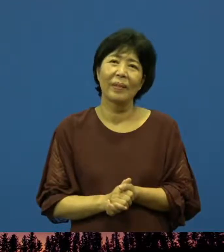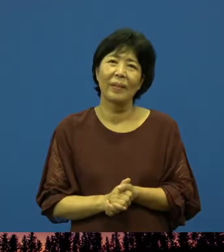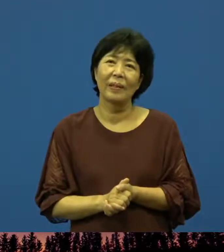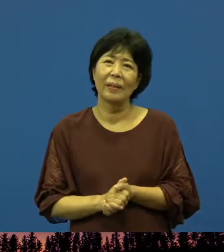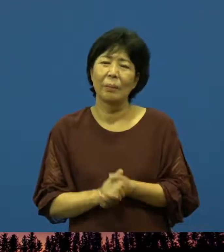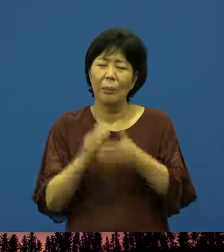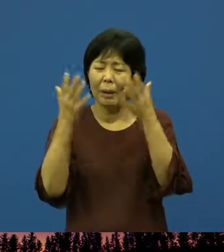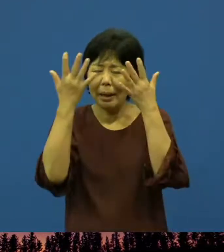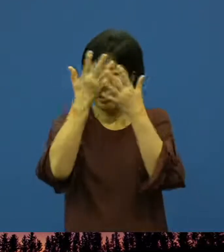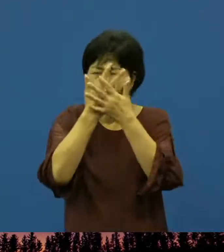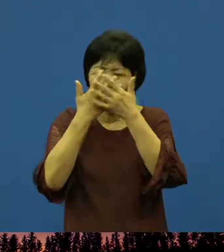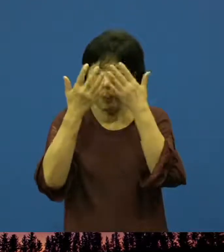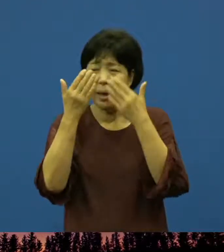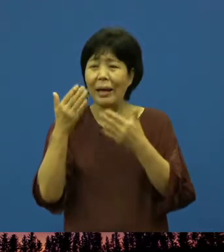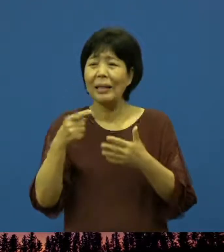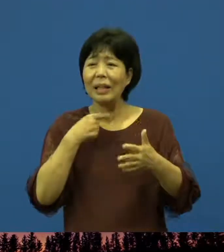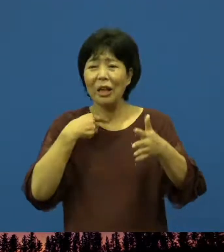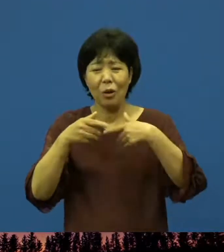추상적이지 않는,